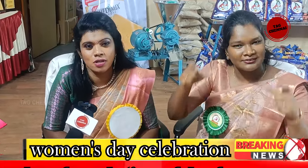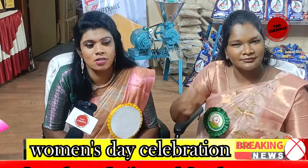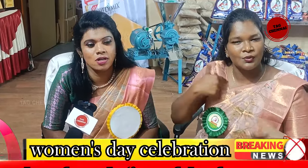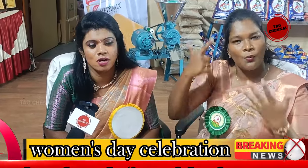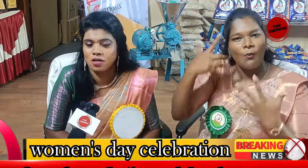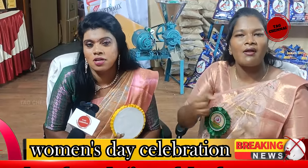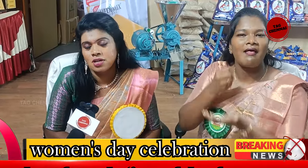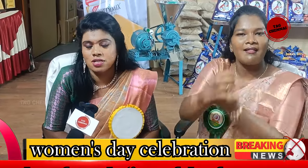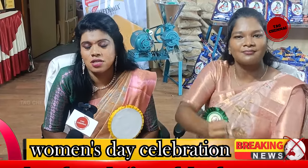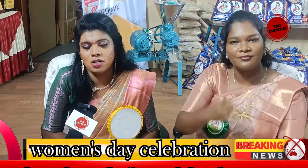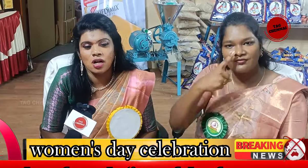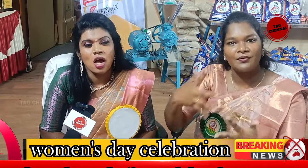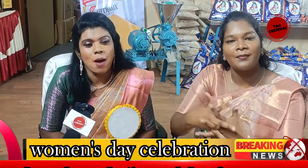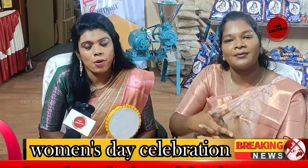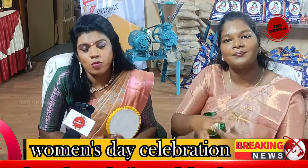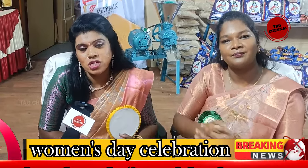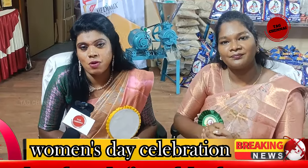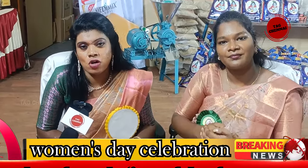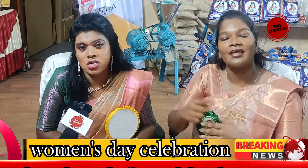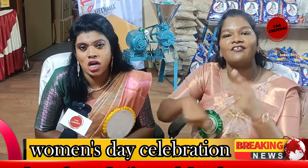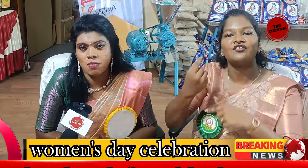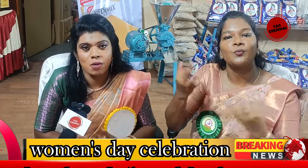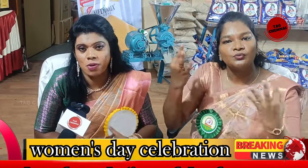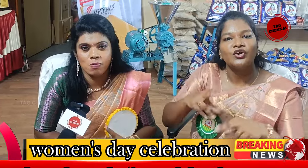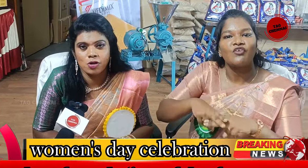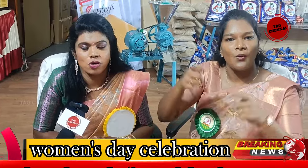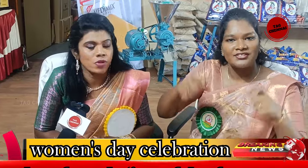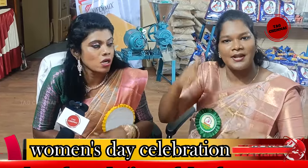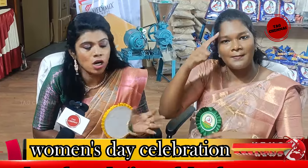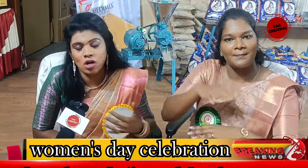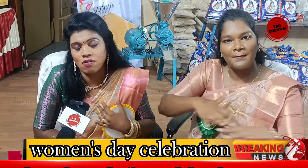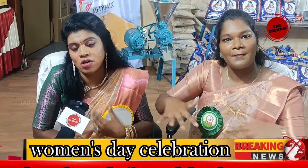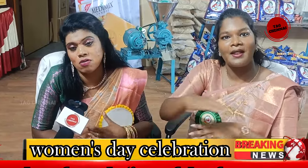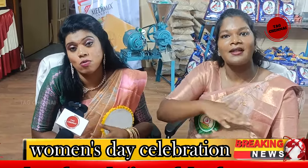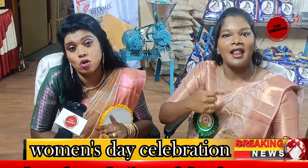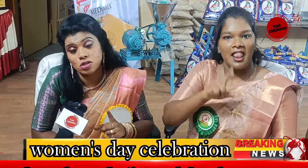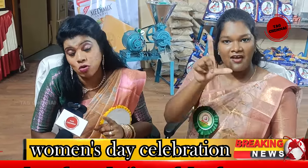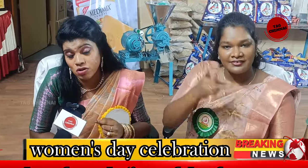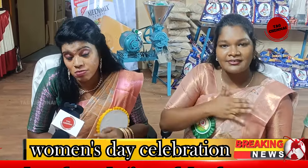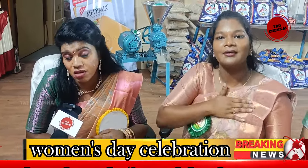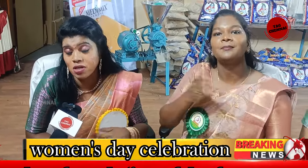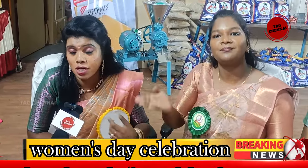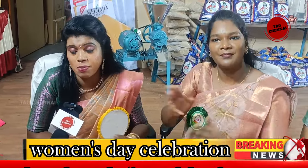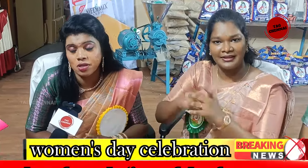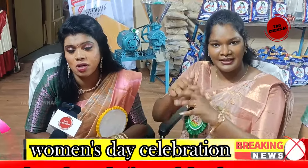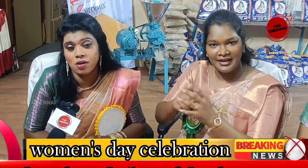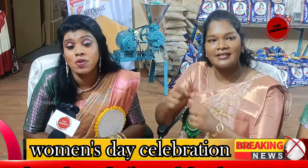அப்படின்னு நினைச்சிருந்தாங்க. அப்புறம் புதுசாக பவுண்டேஷன் ஆரம்பிக்கலாம் பிளான் பண்ணலாம். நானும் லாவண்யாவும் ஒரு வட்டமாக ட்ரை பண்ணிட்டே